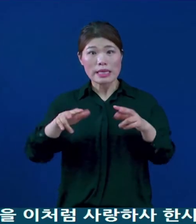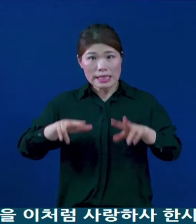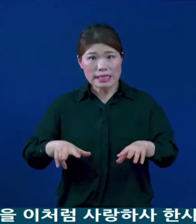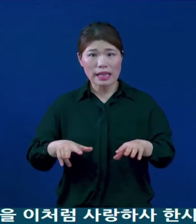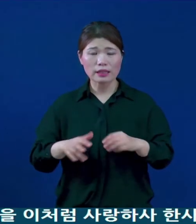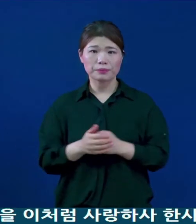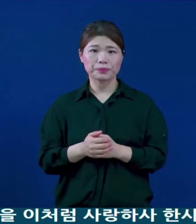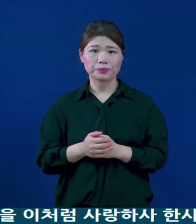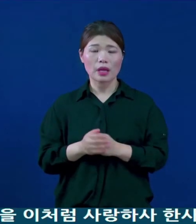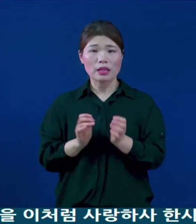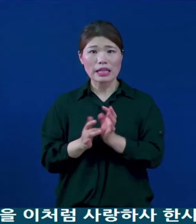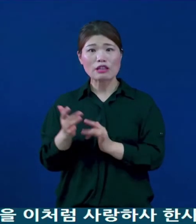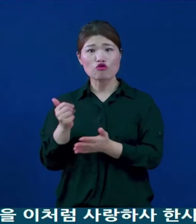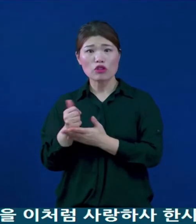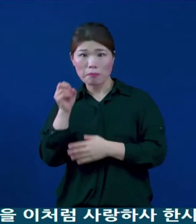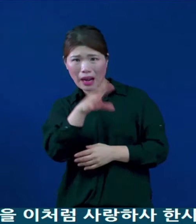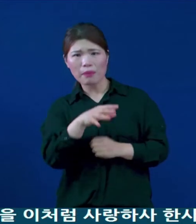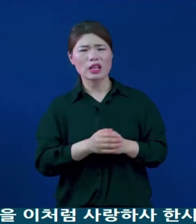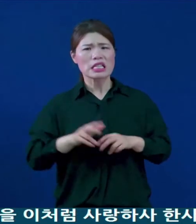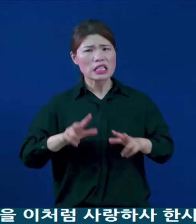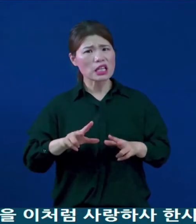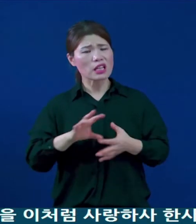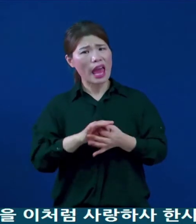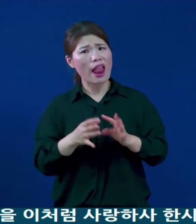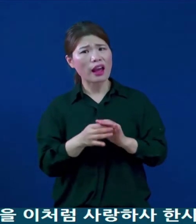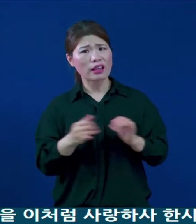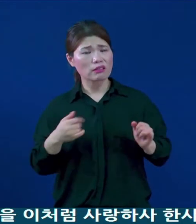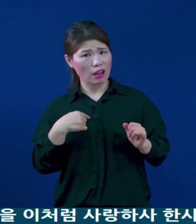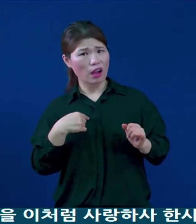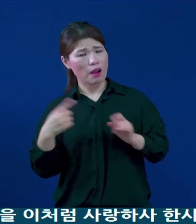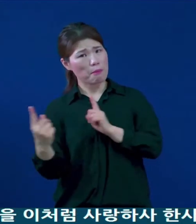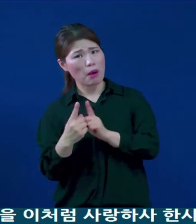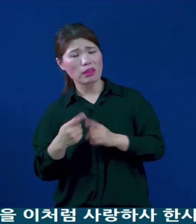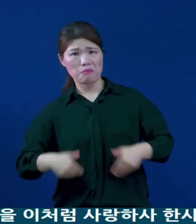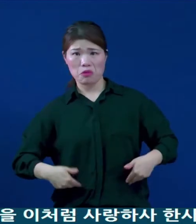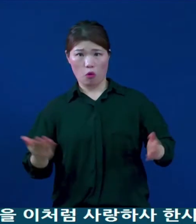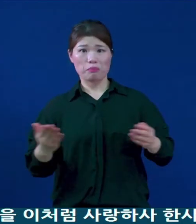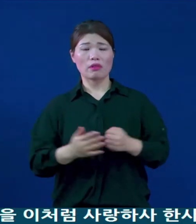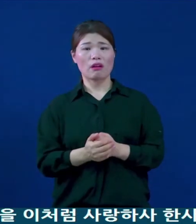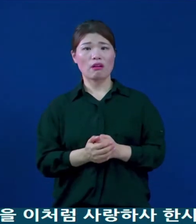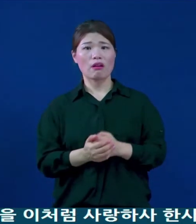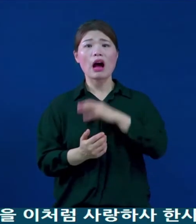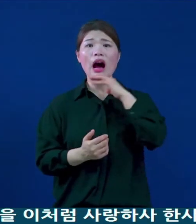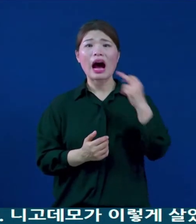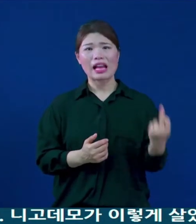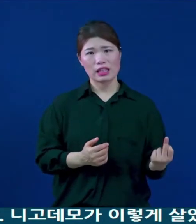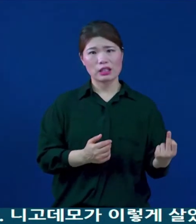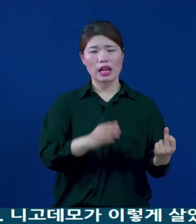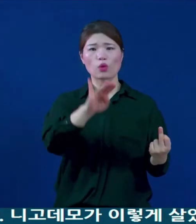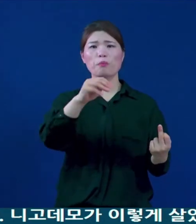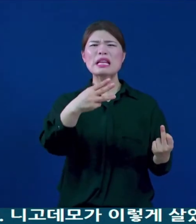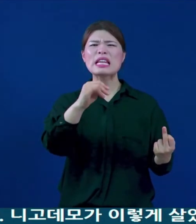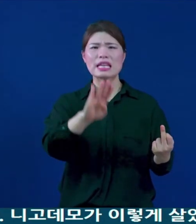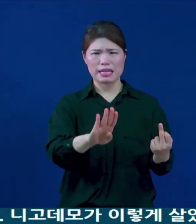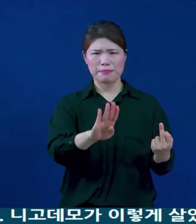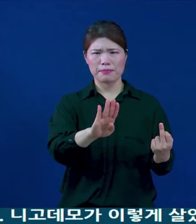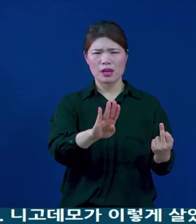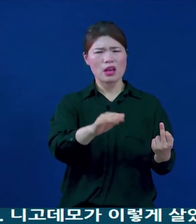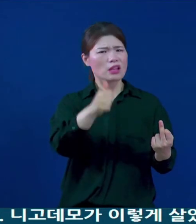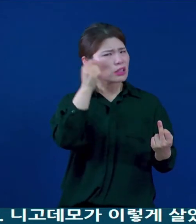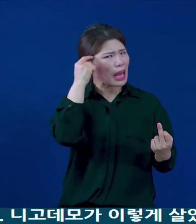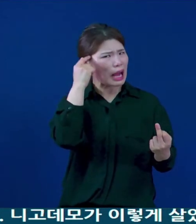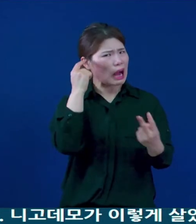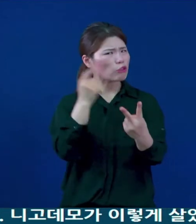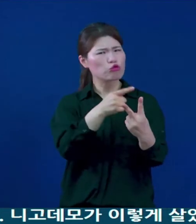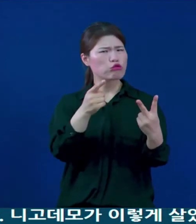이제 내가 굳이 헬라 사람들을 만날 필요가 없다. 어쩌면 안드레의 생각이나 빌립의 생각은 예수님 헬라 사람 좀